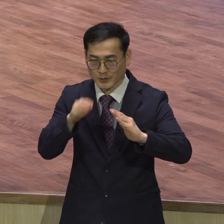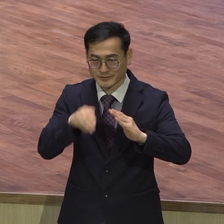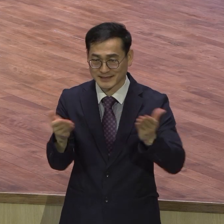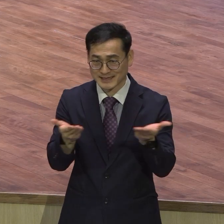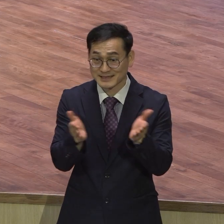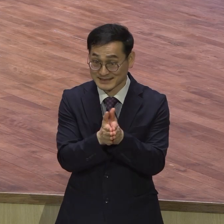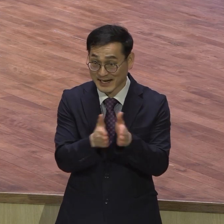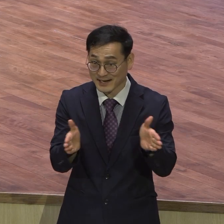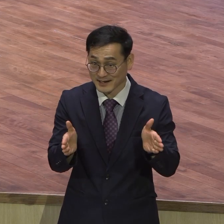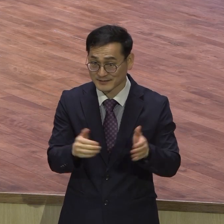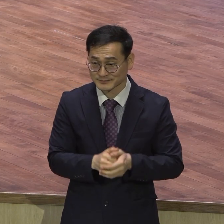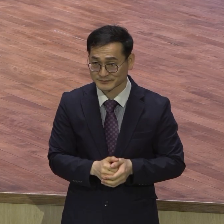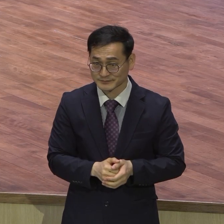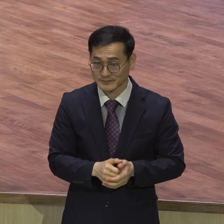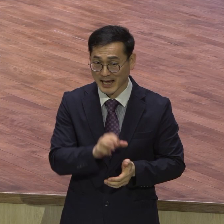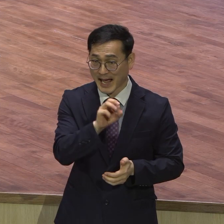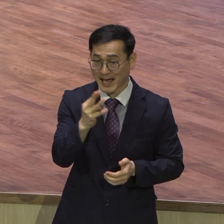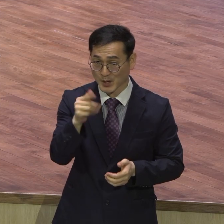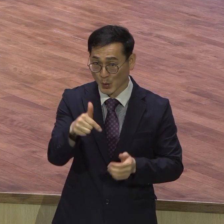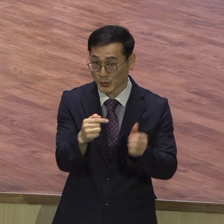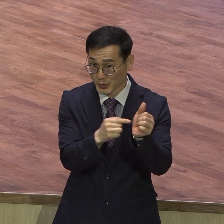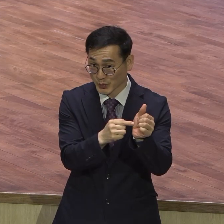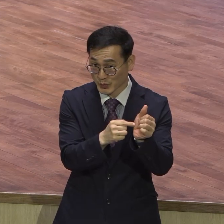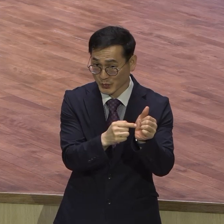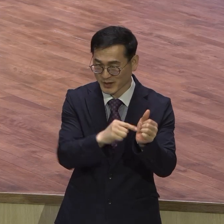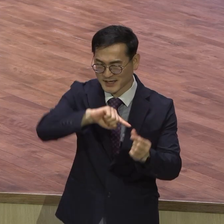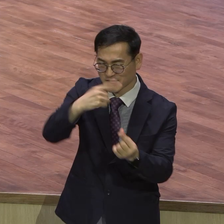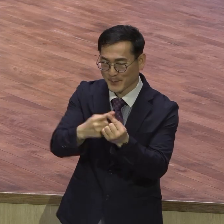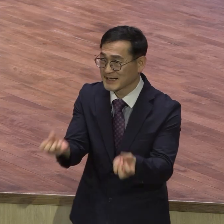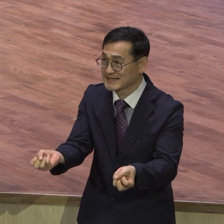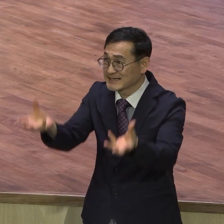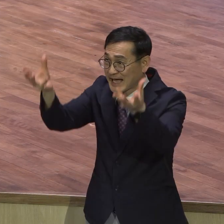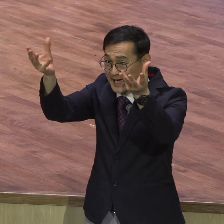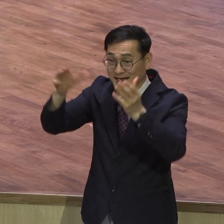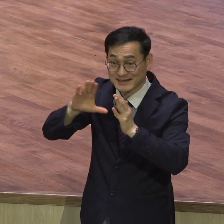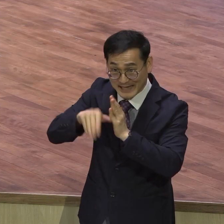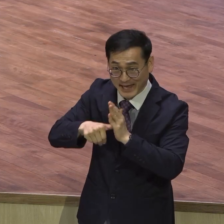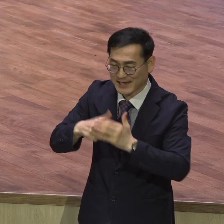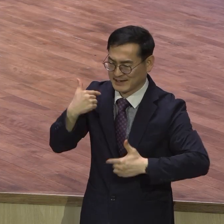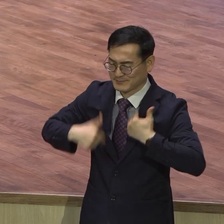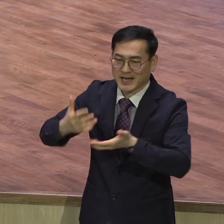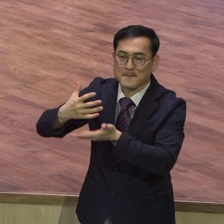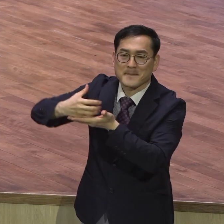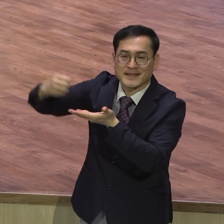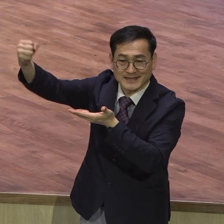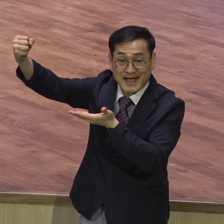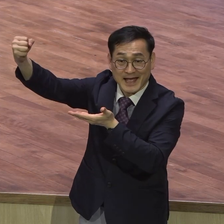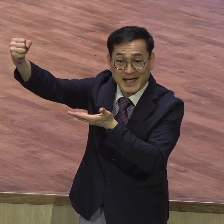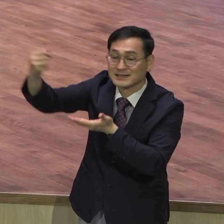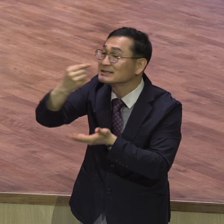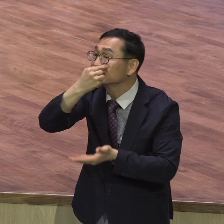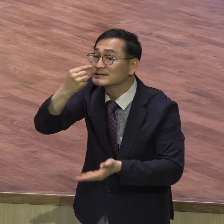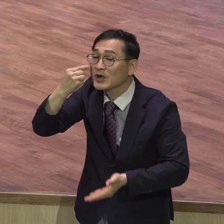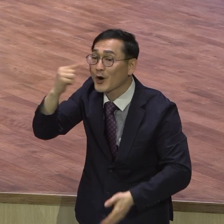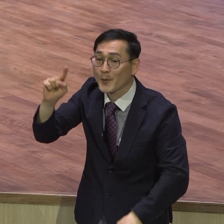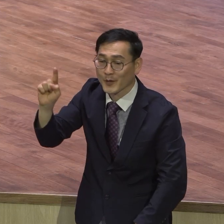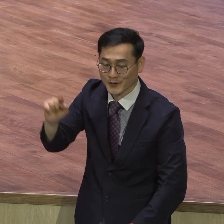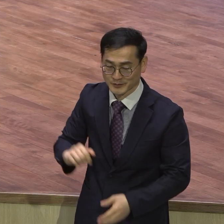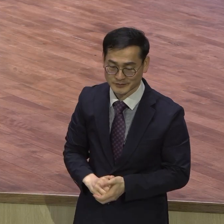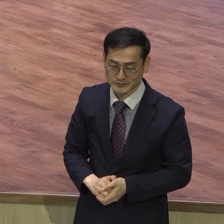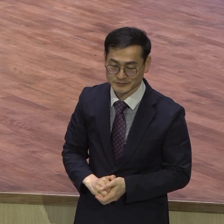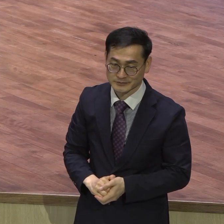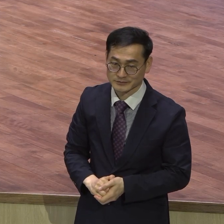시작합니다. 특별히 아론이 드린 첫 제사를 하나님께서 기쁘게 연락하셨다는 증거로 하늘로부터